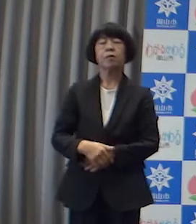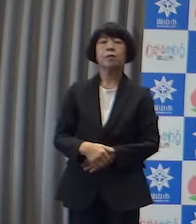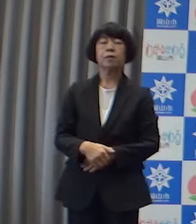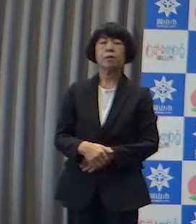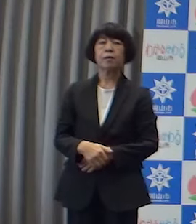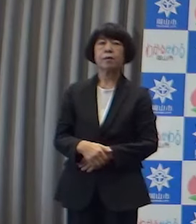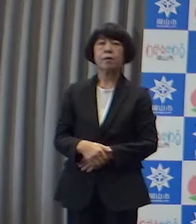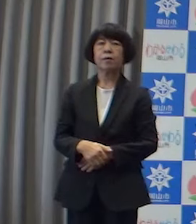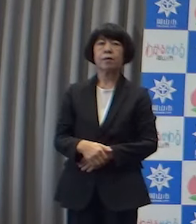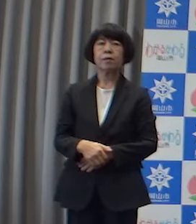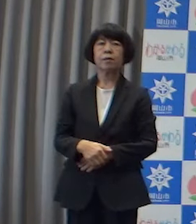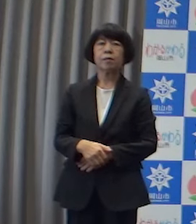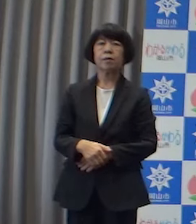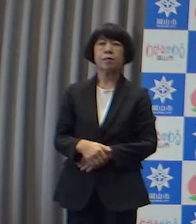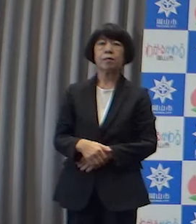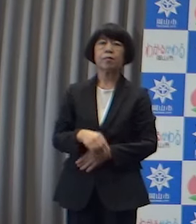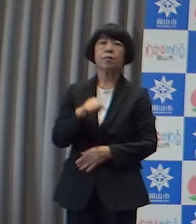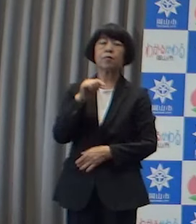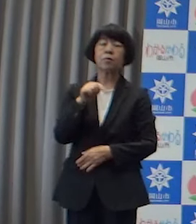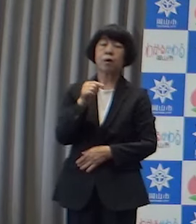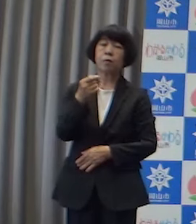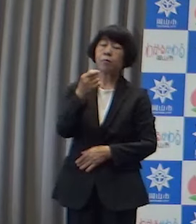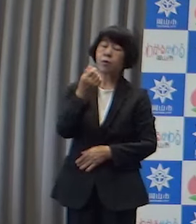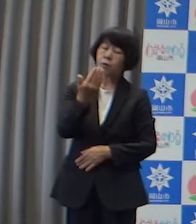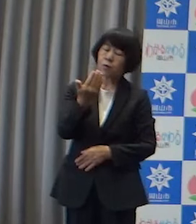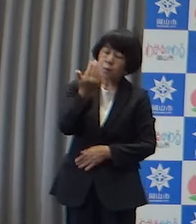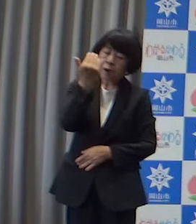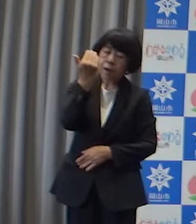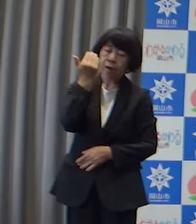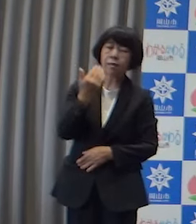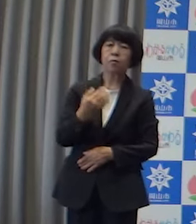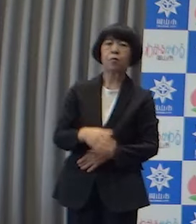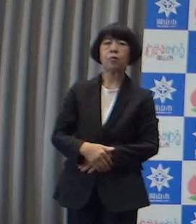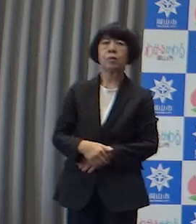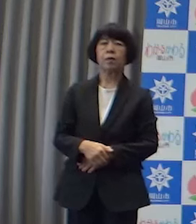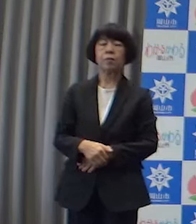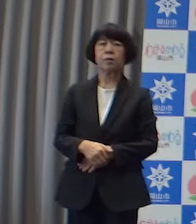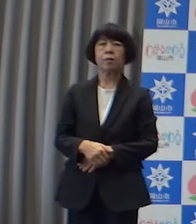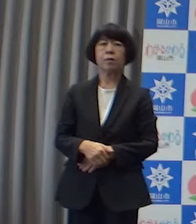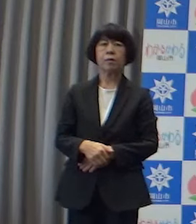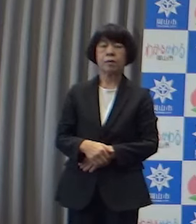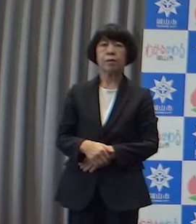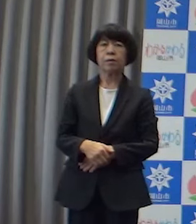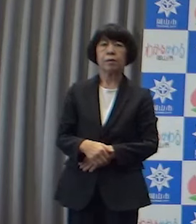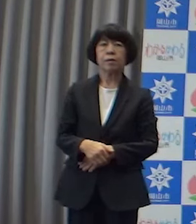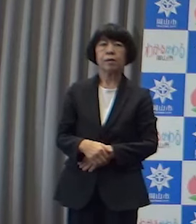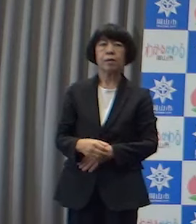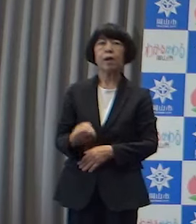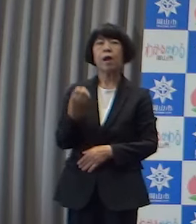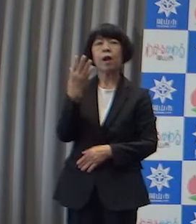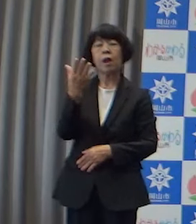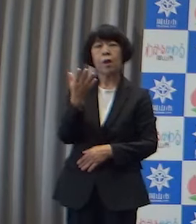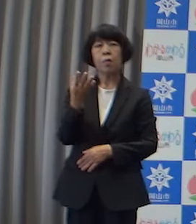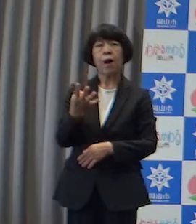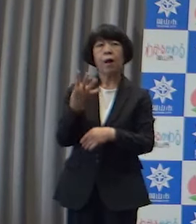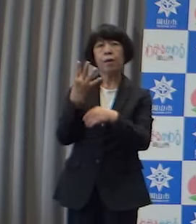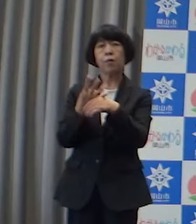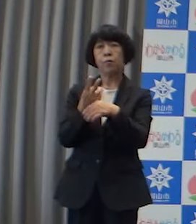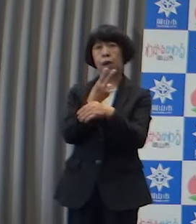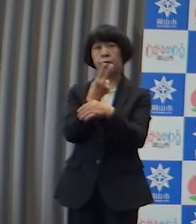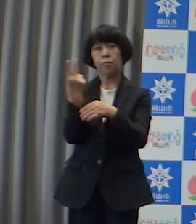これは少し前の話になりますが、4年度の負担金に関